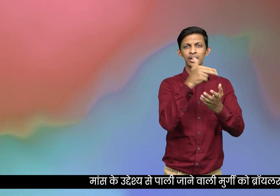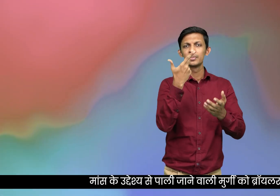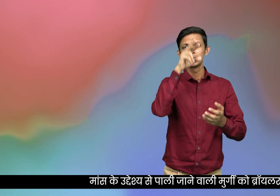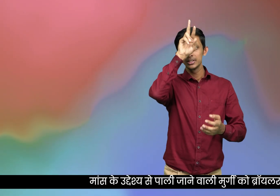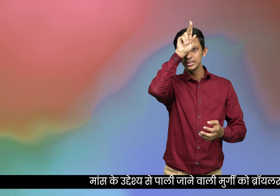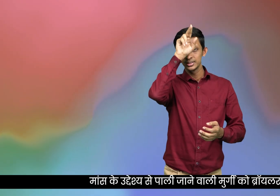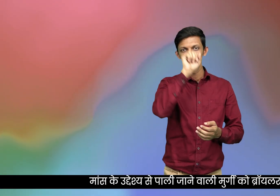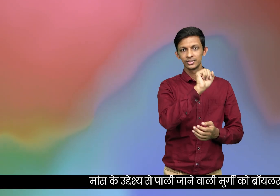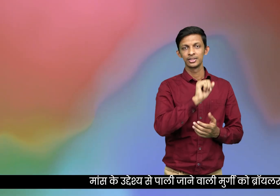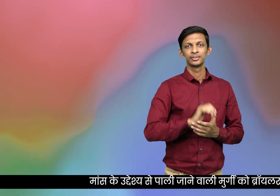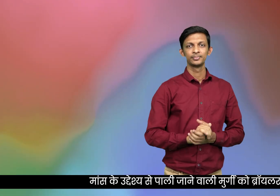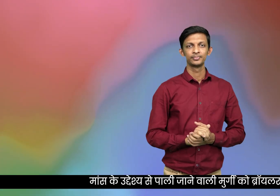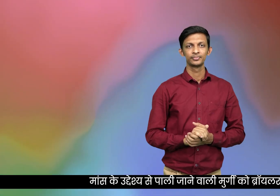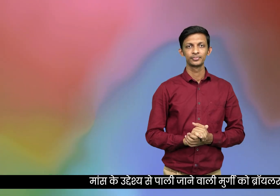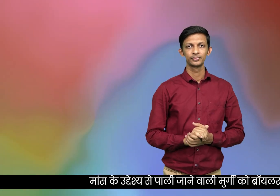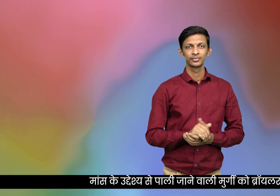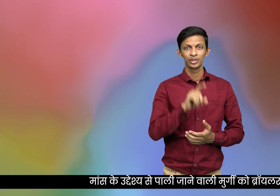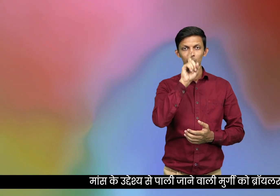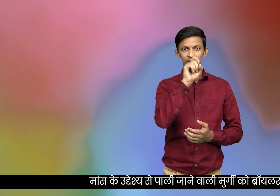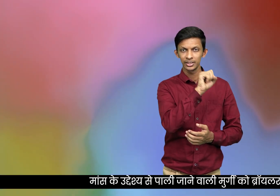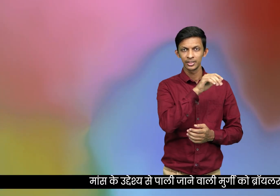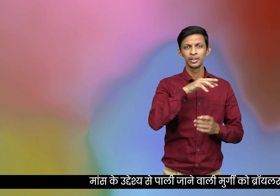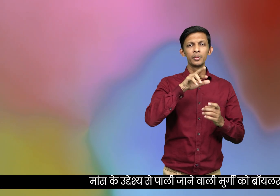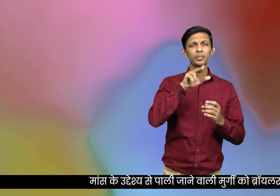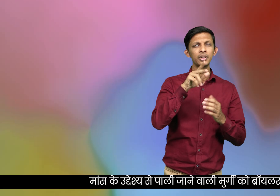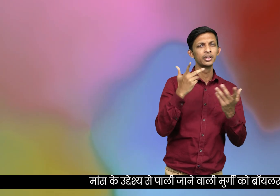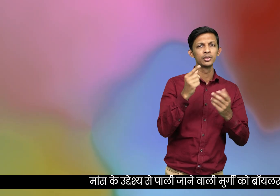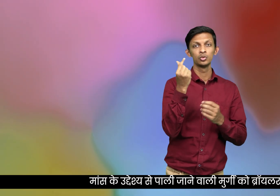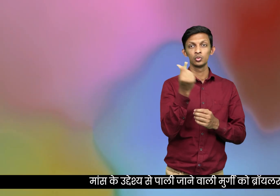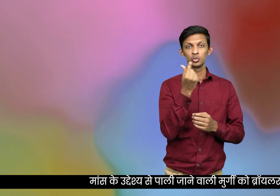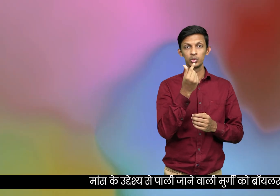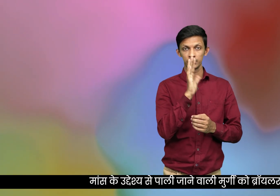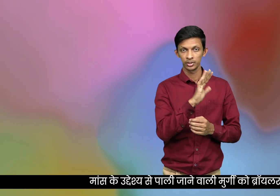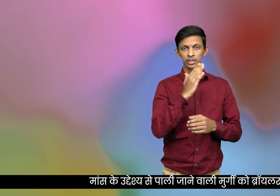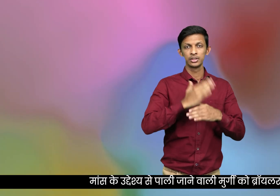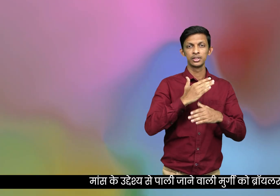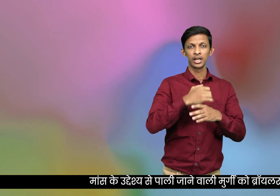जाने वाली मुर्गियों को ब्रॉयलर कहा जाता है।